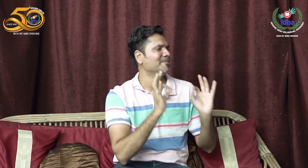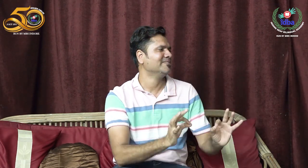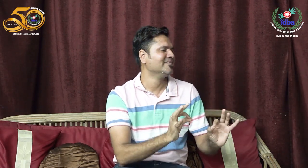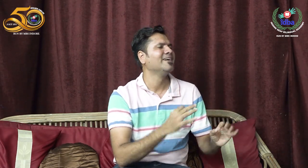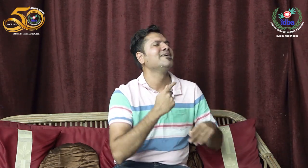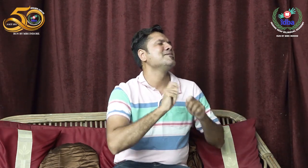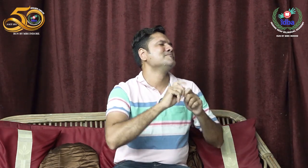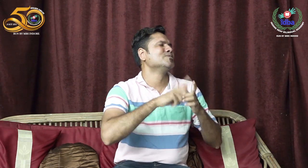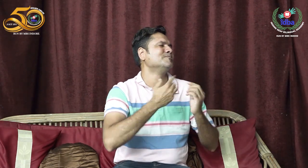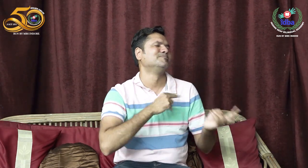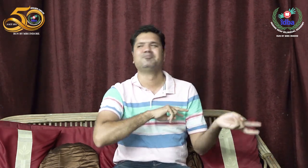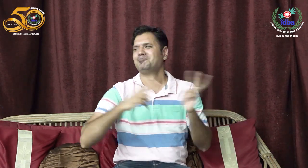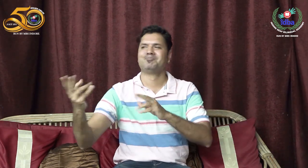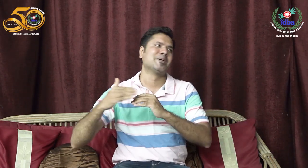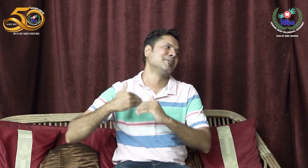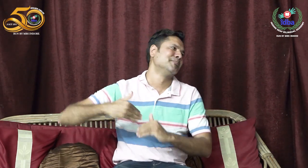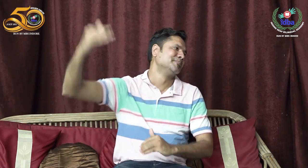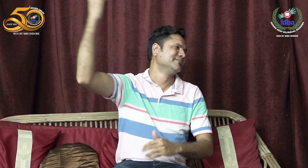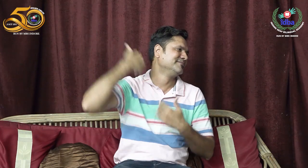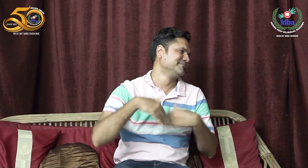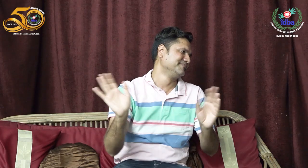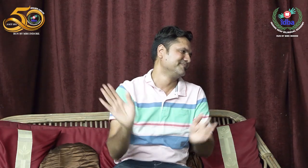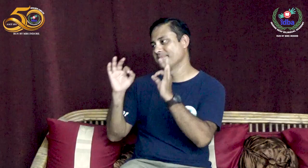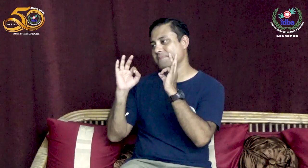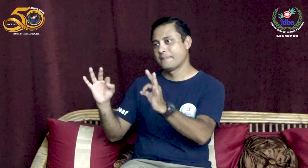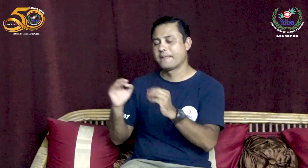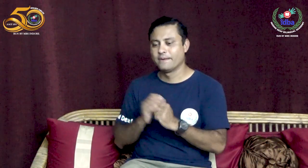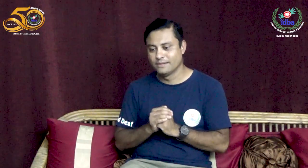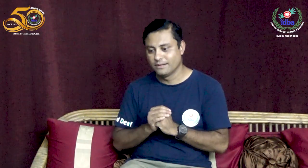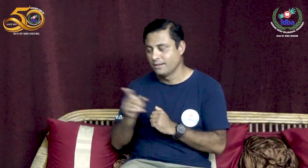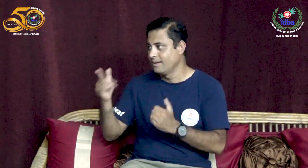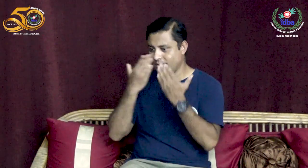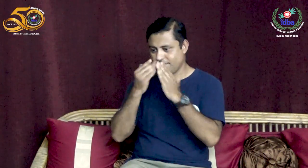अभी तक। फिर अब अच्छा चल रहा है मेरा टाइम। अब जॉब लग गई है मेरी, तो मैं वाइफ के साथ रहता हूँ।